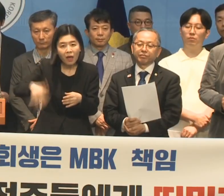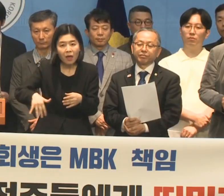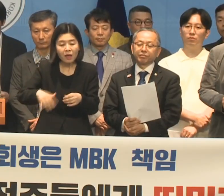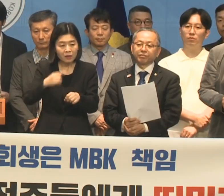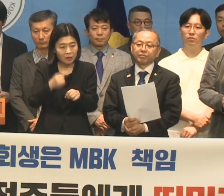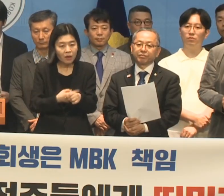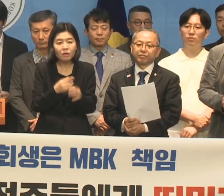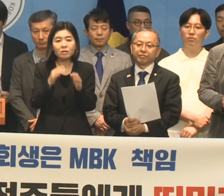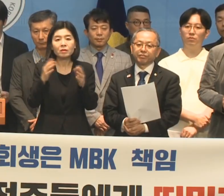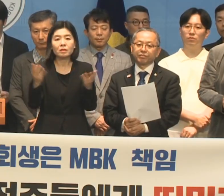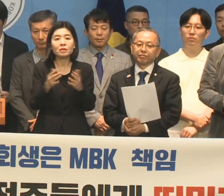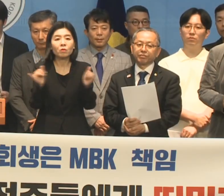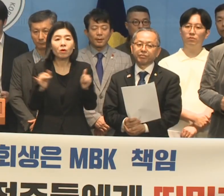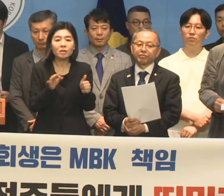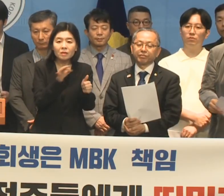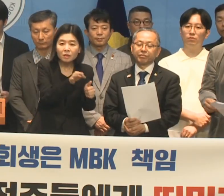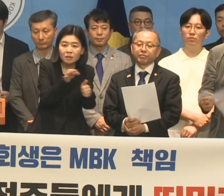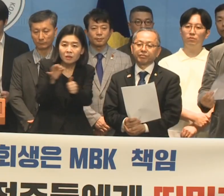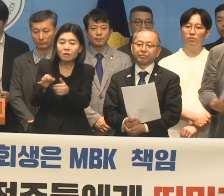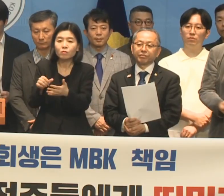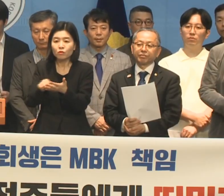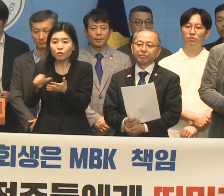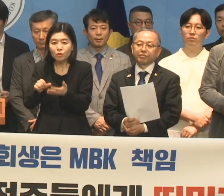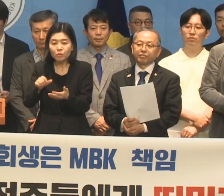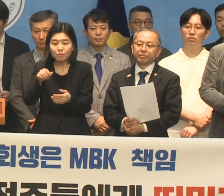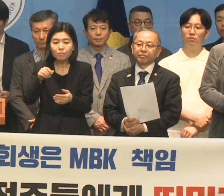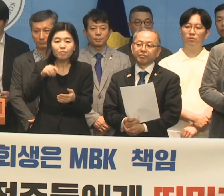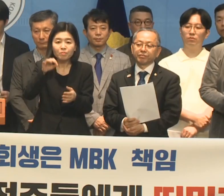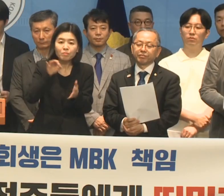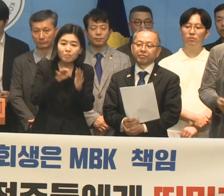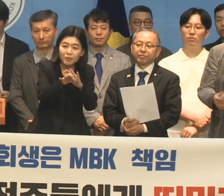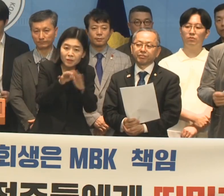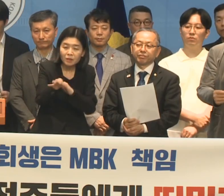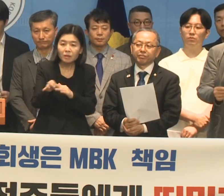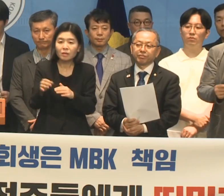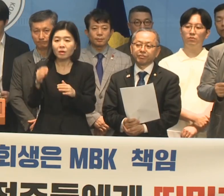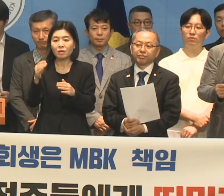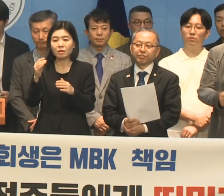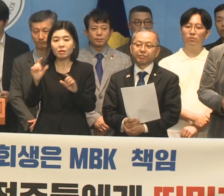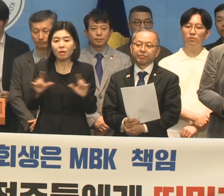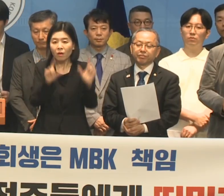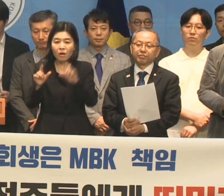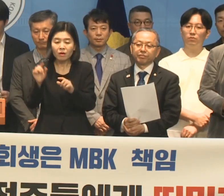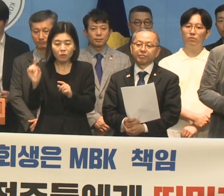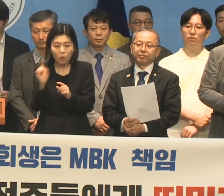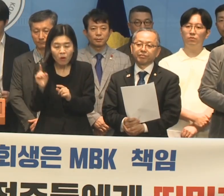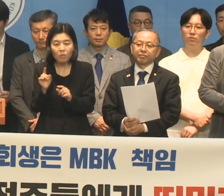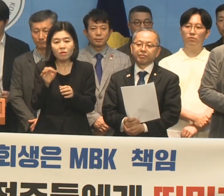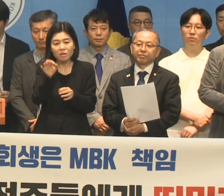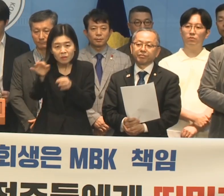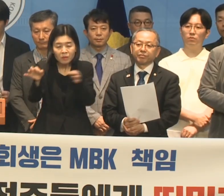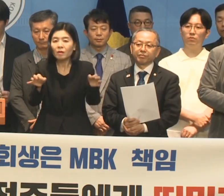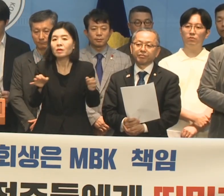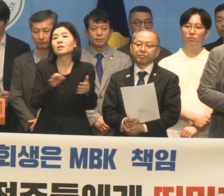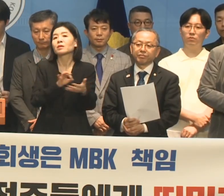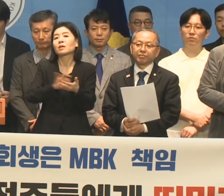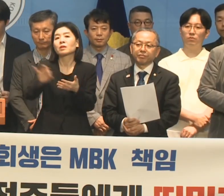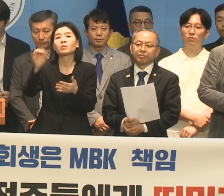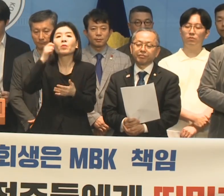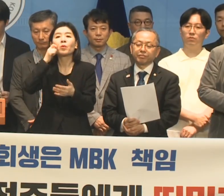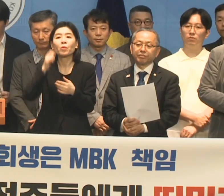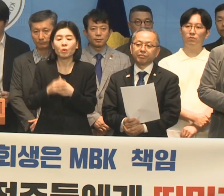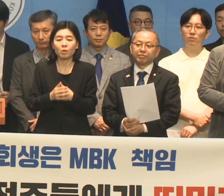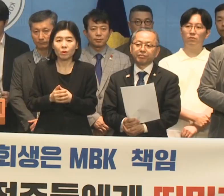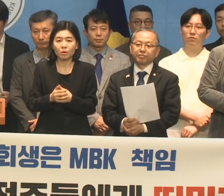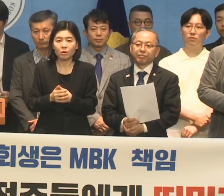인건비, 물품 자재비, 공과금, 생활비 등을 지급하지 못했습니다.